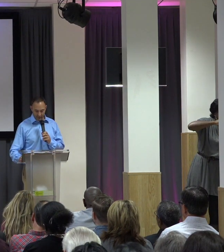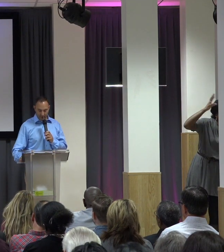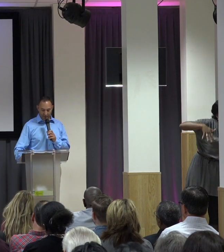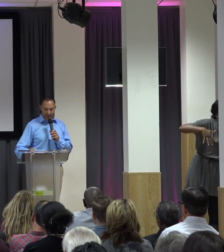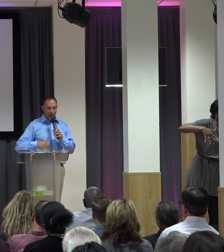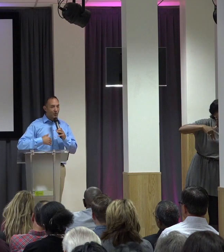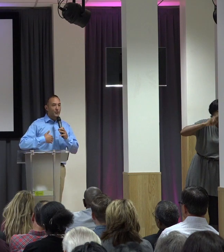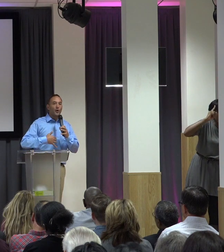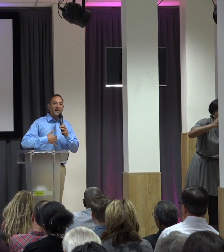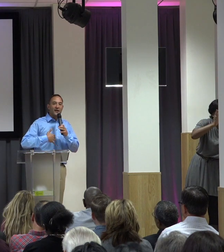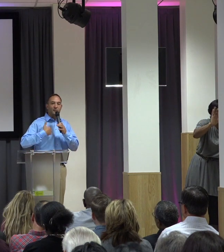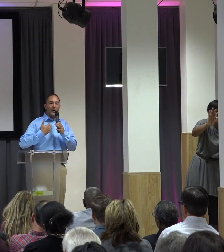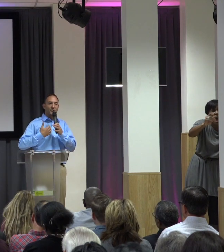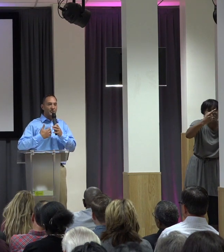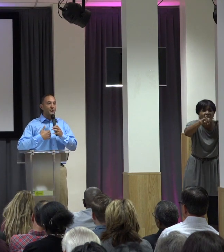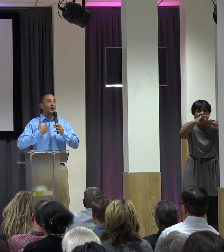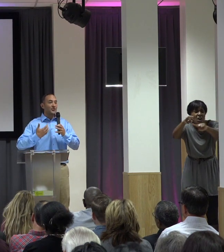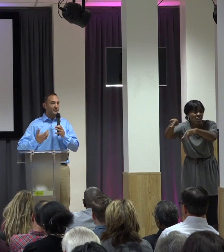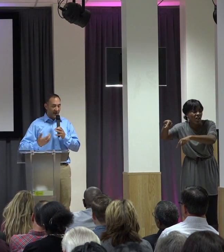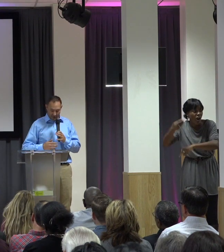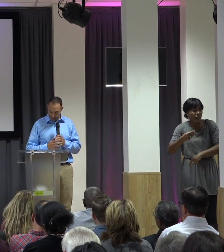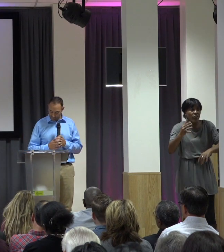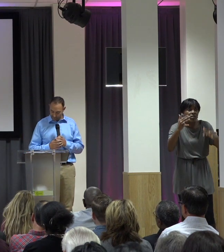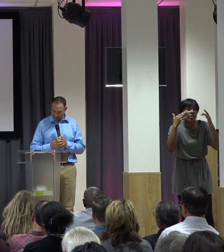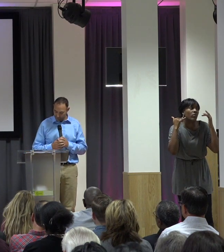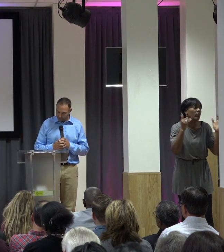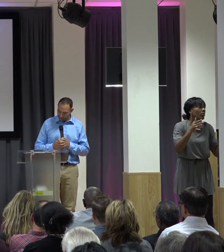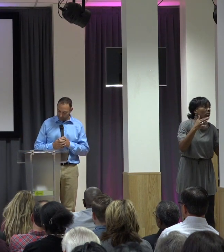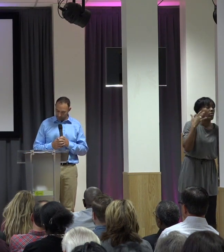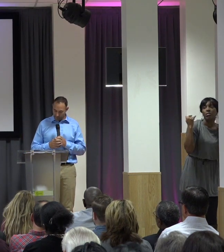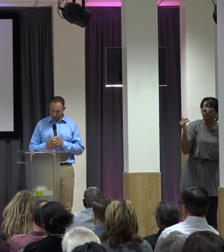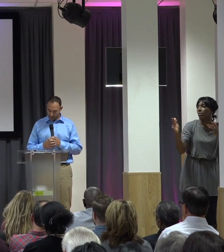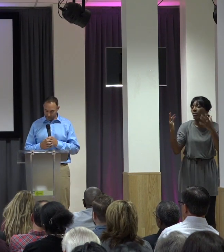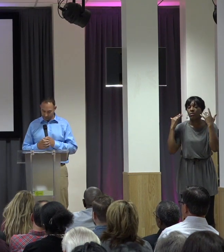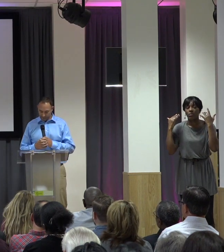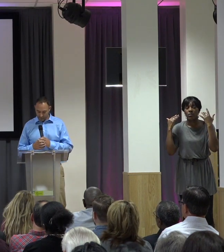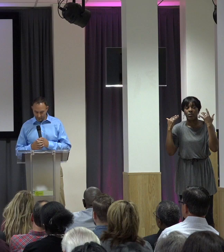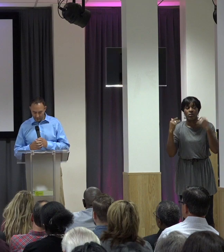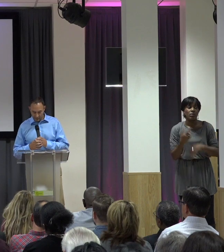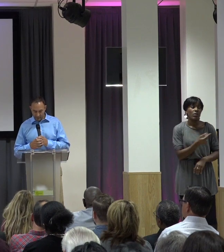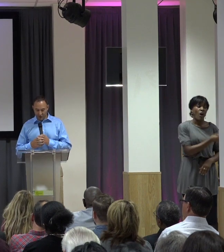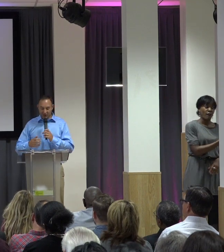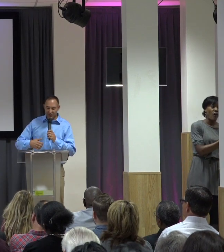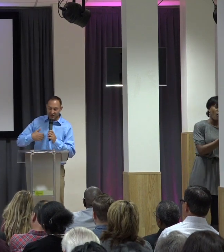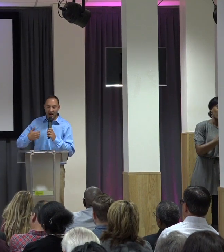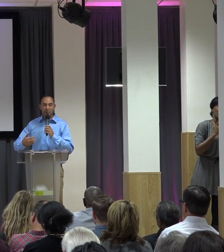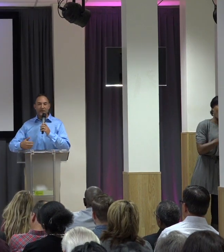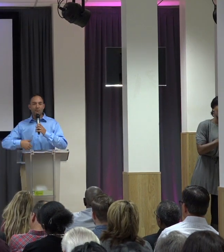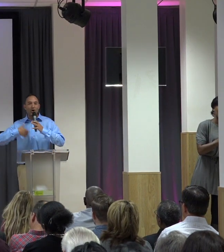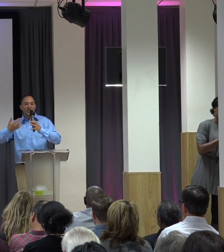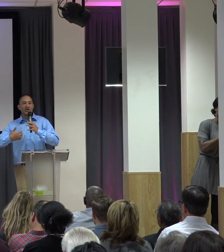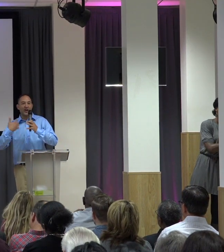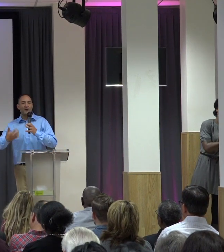foi, than those who are being exposed to the Christian faith. comparé à ceux qui sont exposés à la foi chrétienne. So this is a time